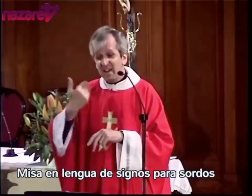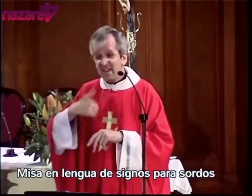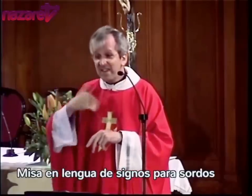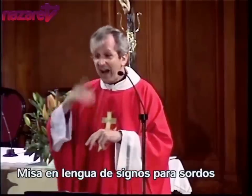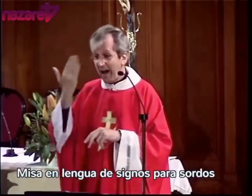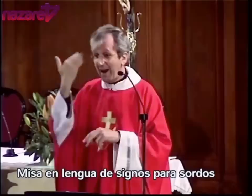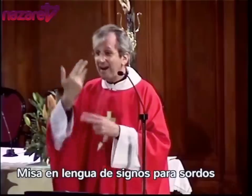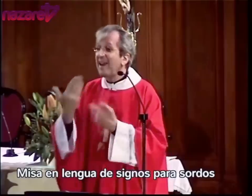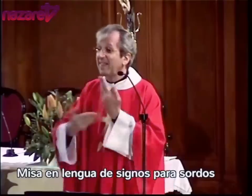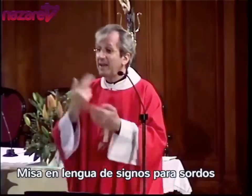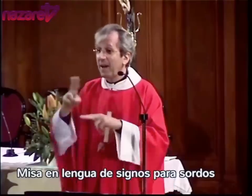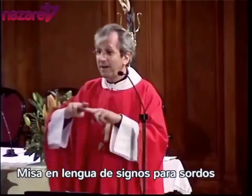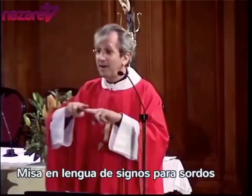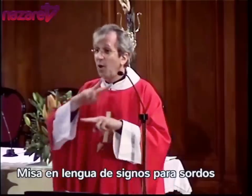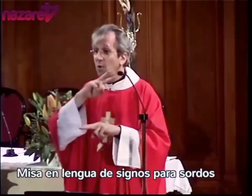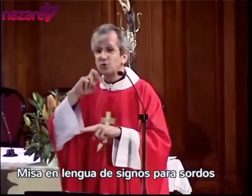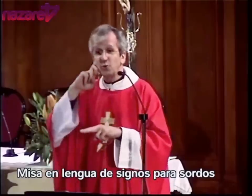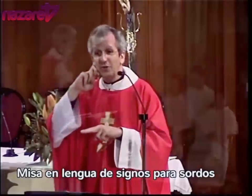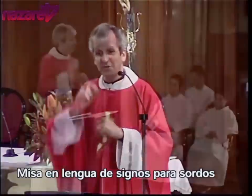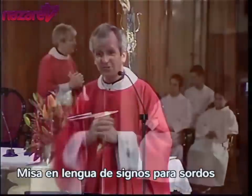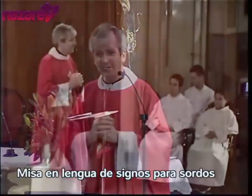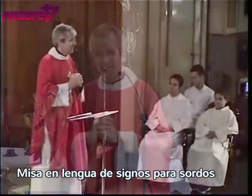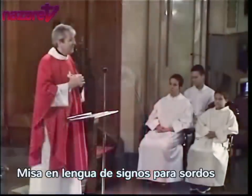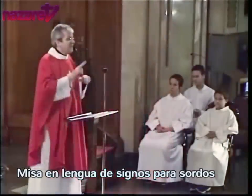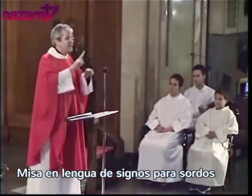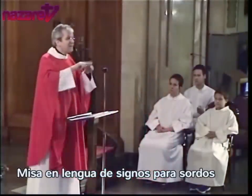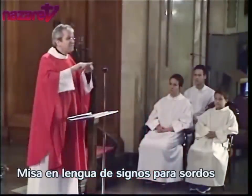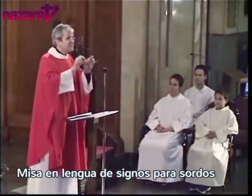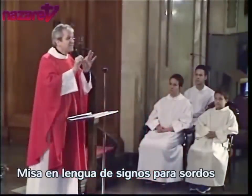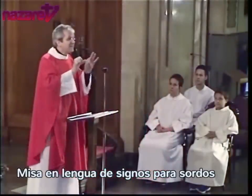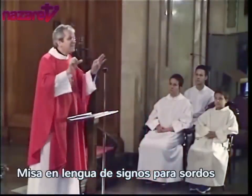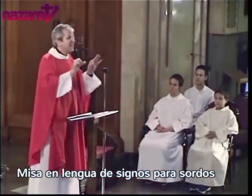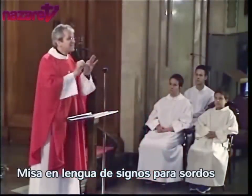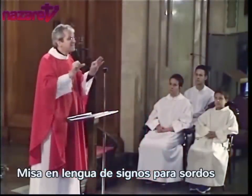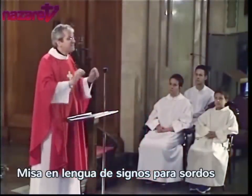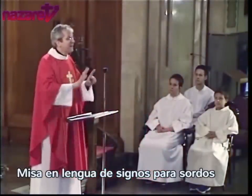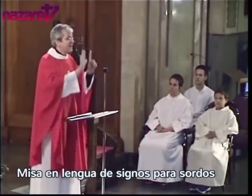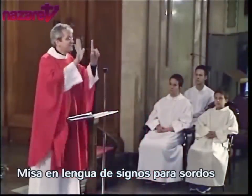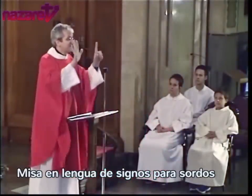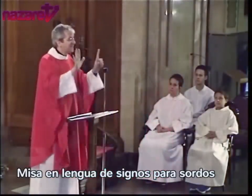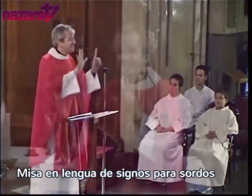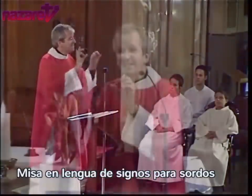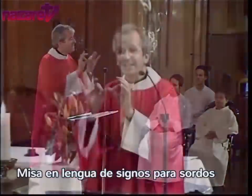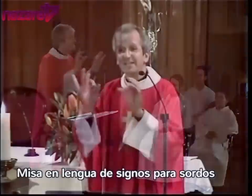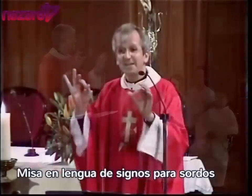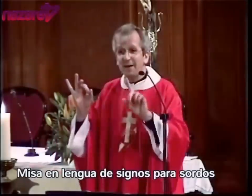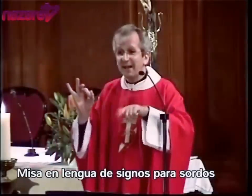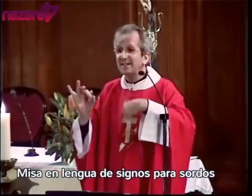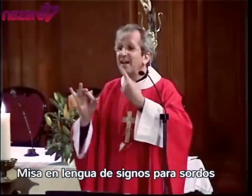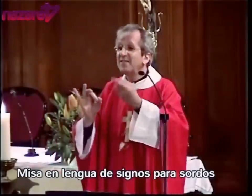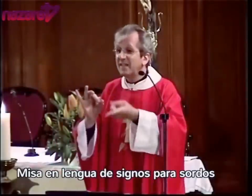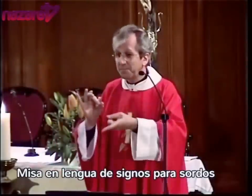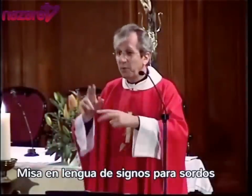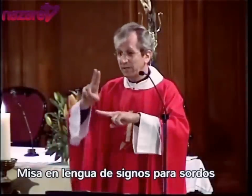Pentecostés ya la celebraban los judíos. Era la fiesta de las semanas, las